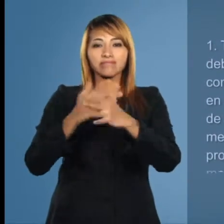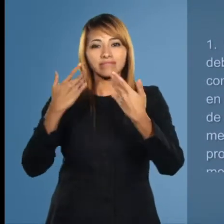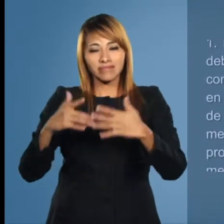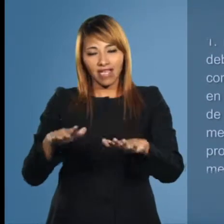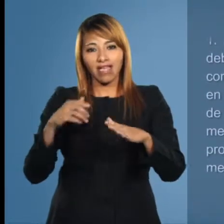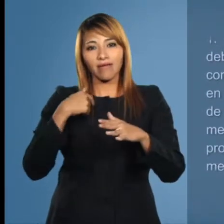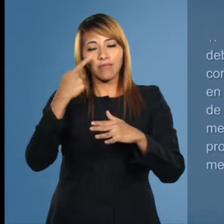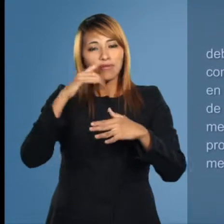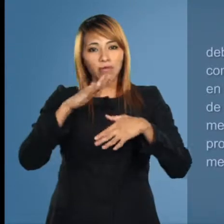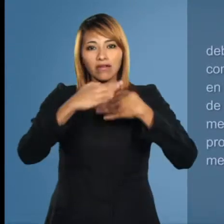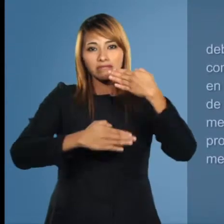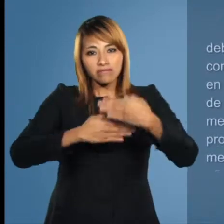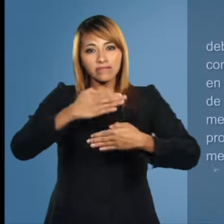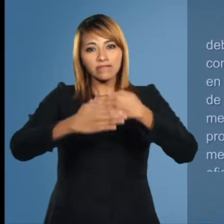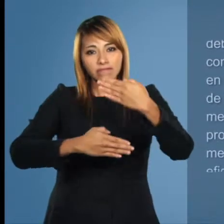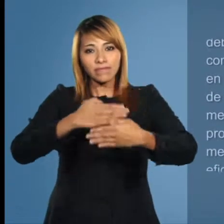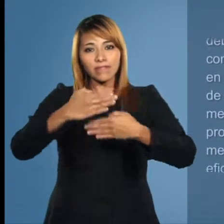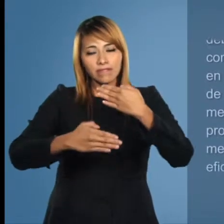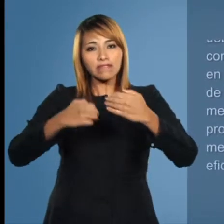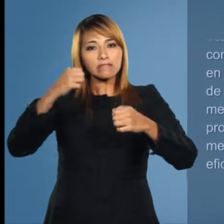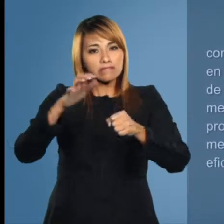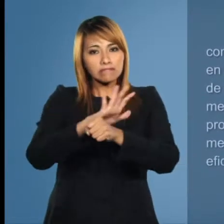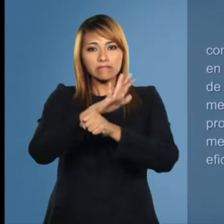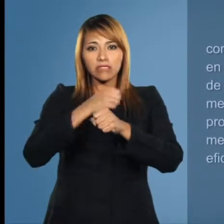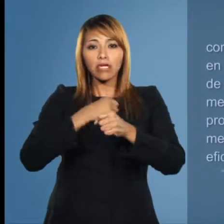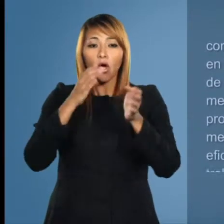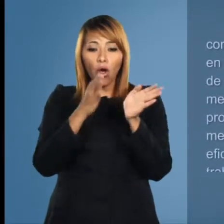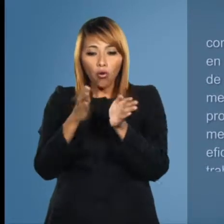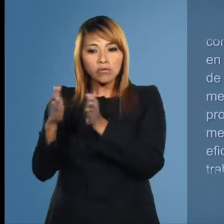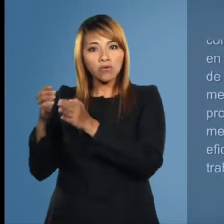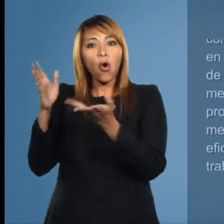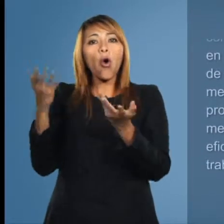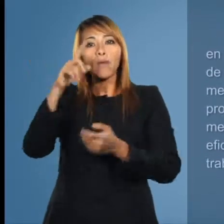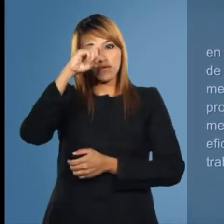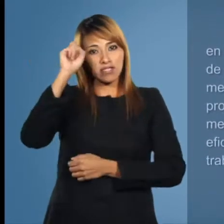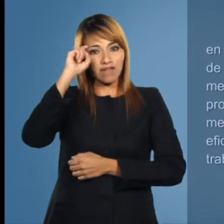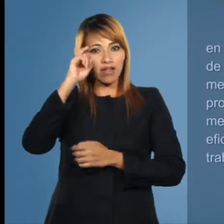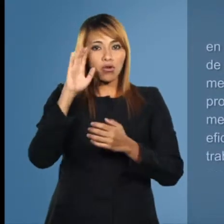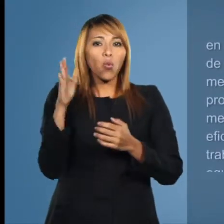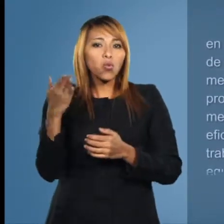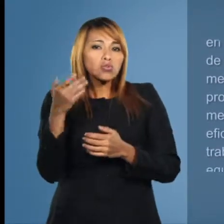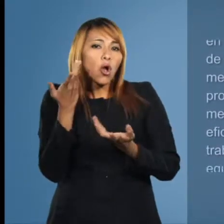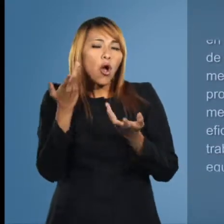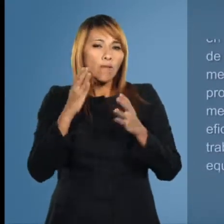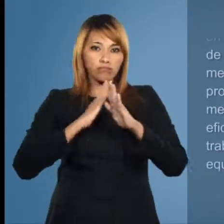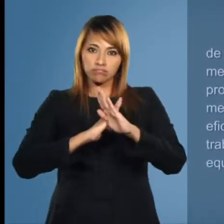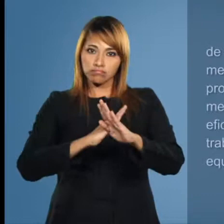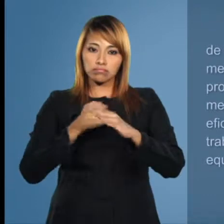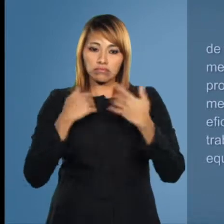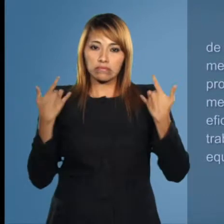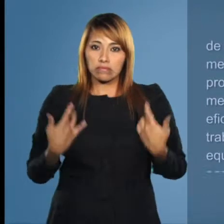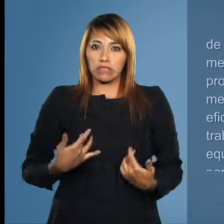colectiva, mediante procedimientos eficaces de organización del trabajo y la utilización del equipo de protección